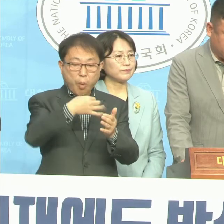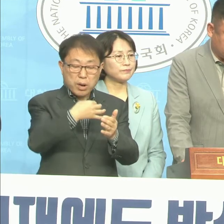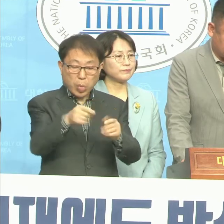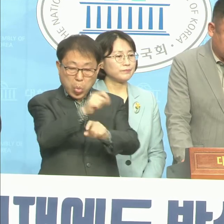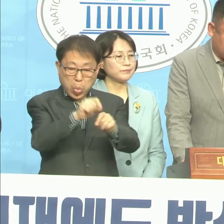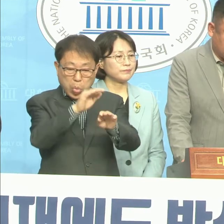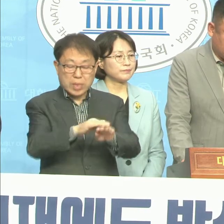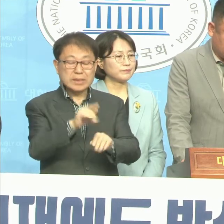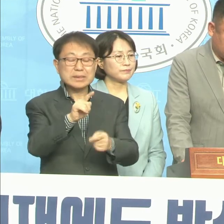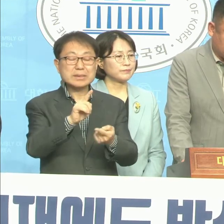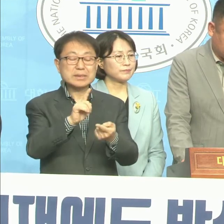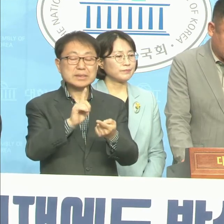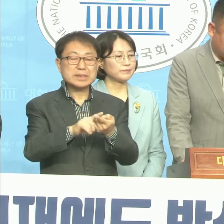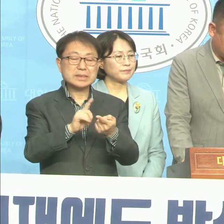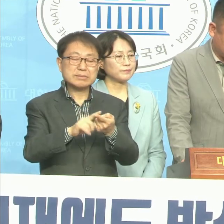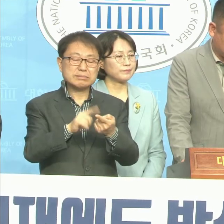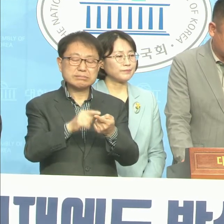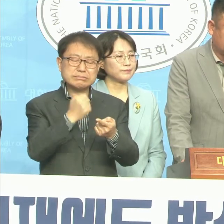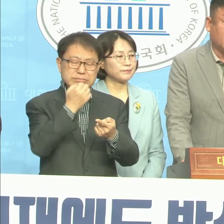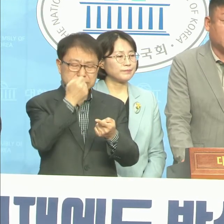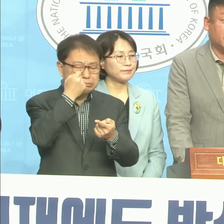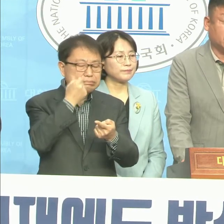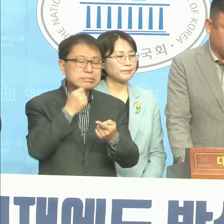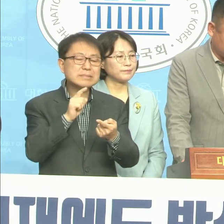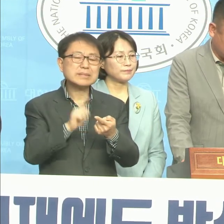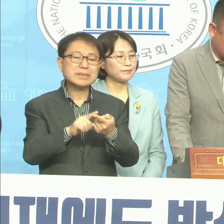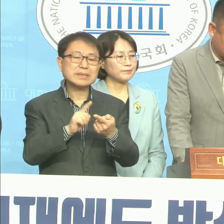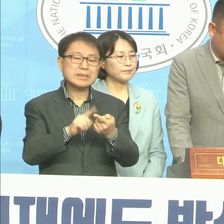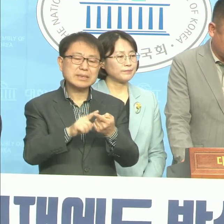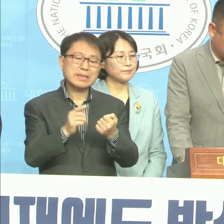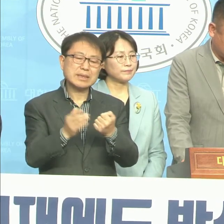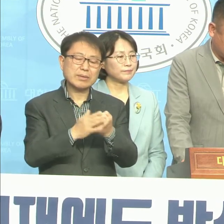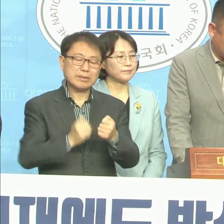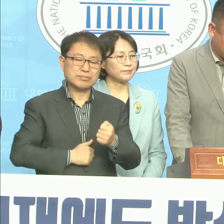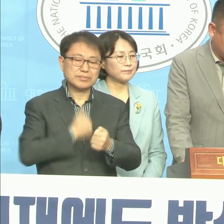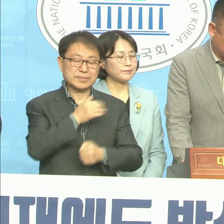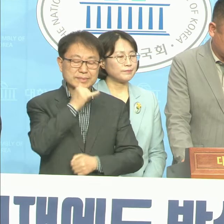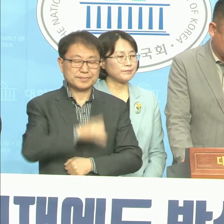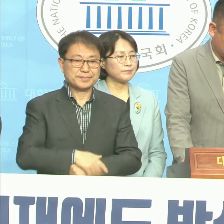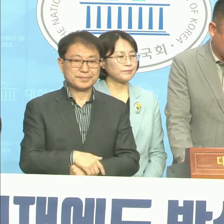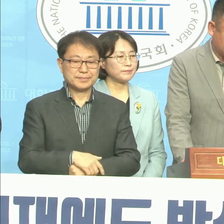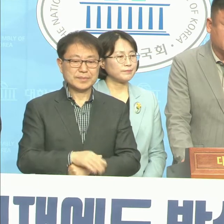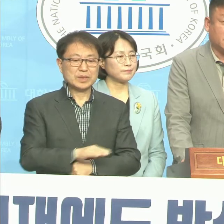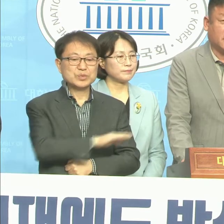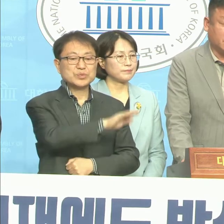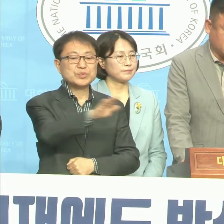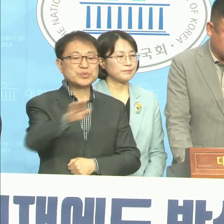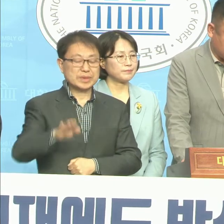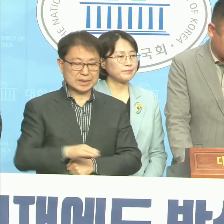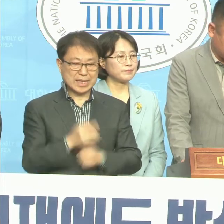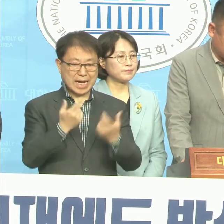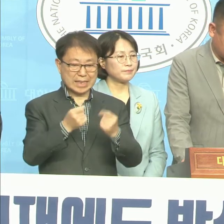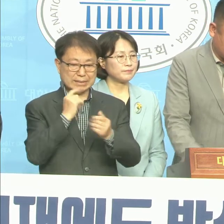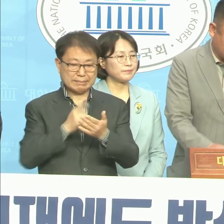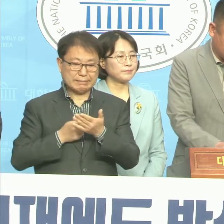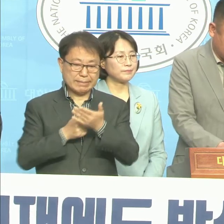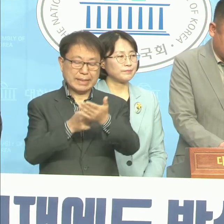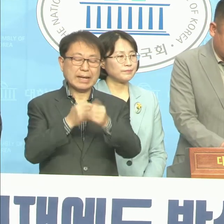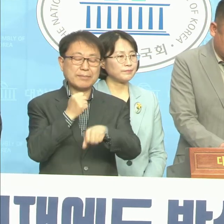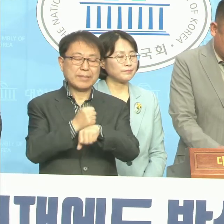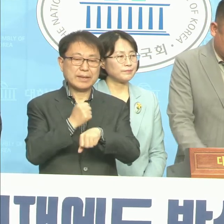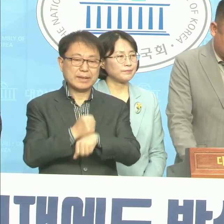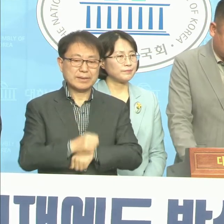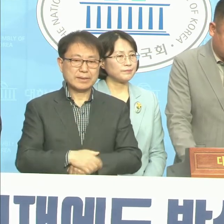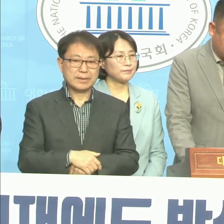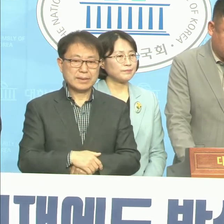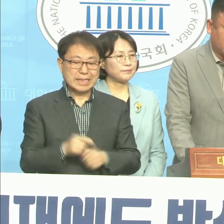오픈 현실인 점을 감안하면 너무 나쁜 분노가 취미로 옵니다 우리 대책위는 다시 한번 더 제안 촉구합니다